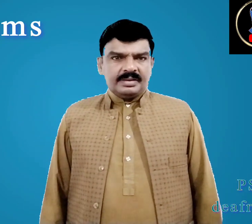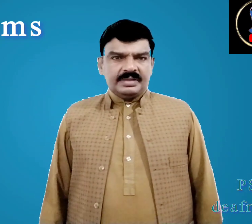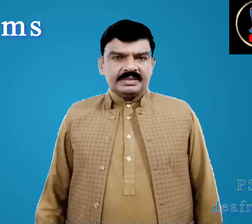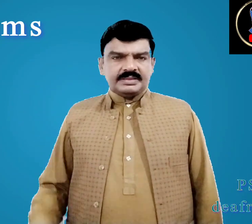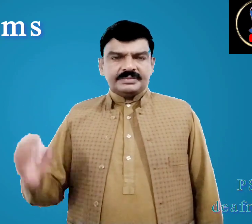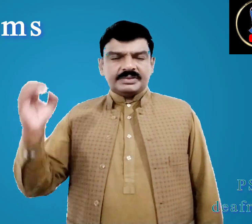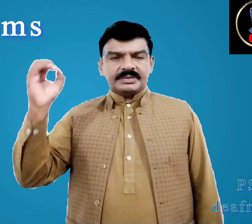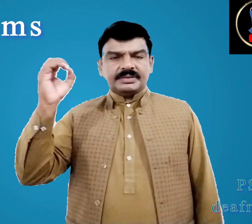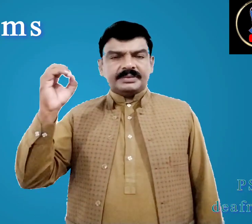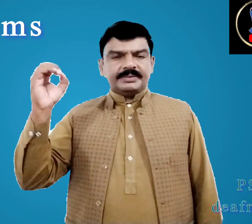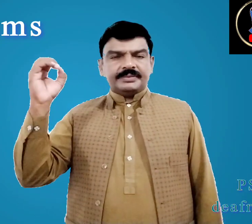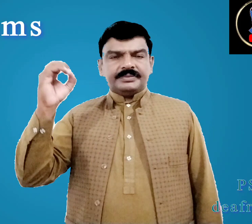ऑर्गेनिजम्स,